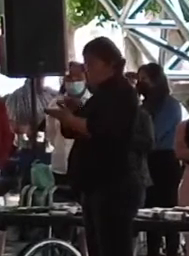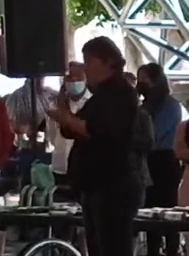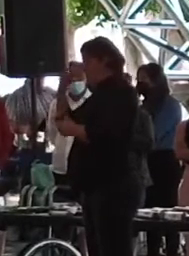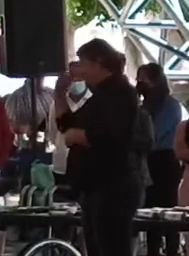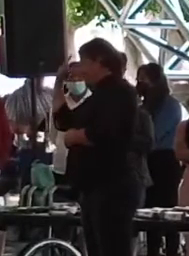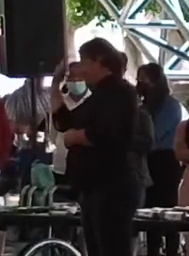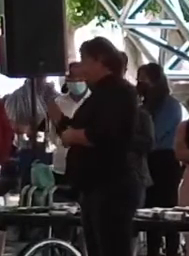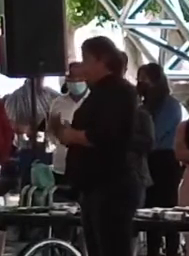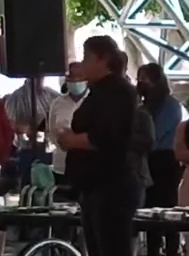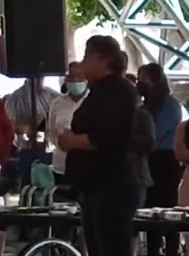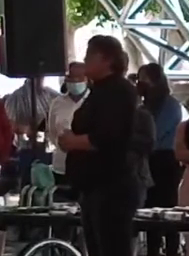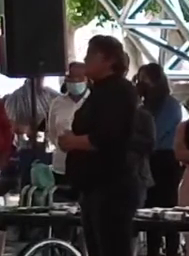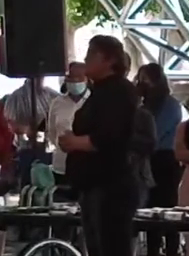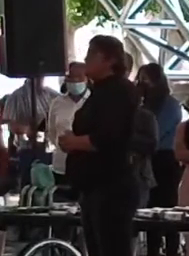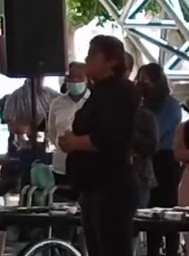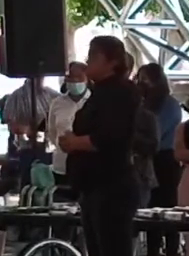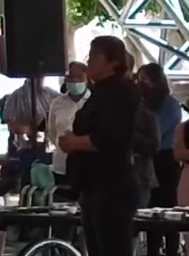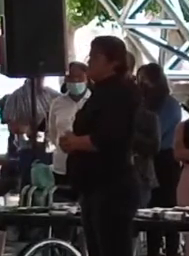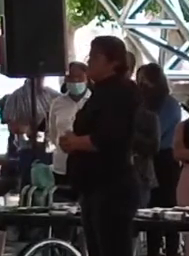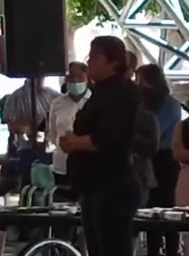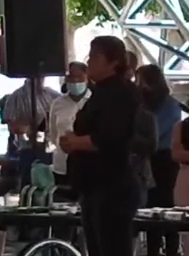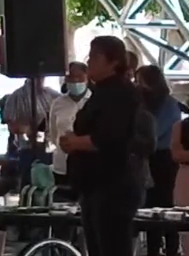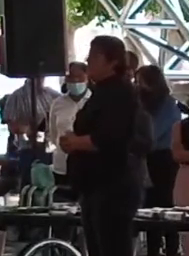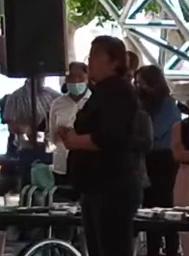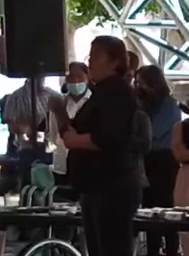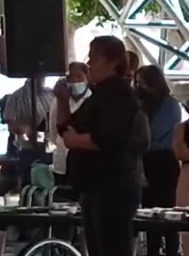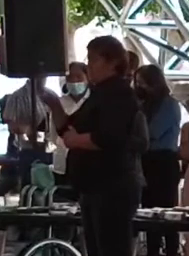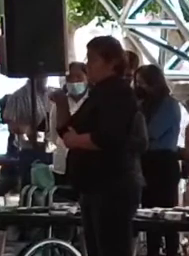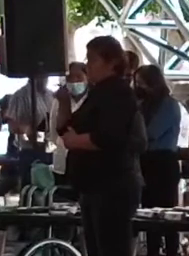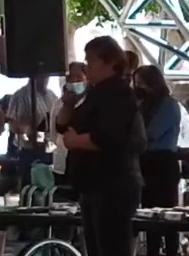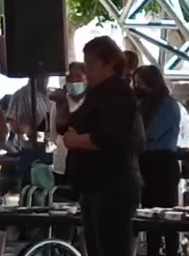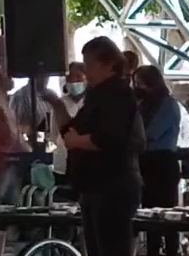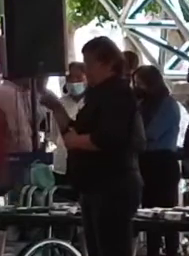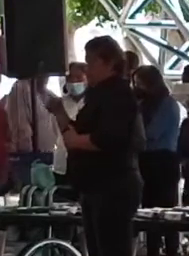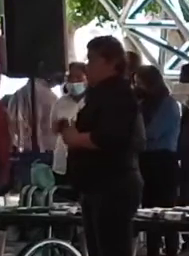que sea mucho más fácil poder